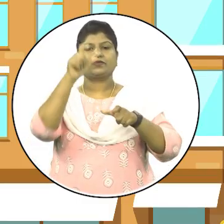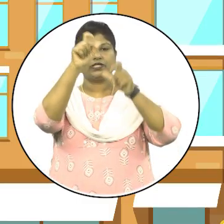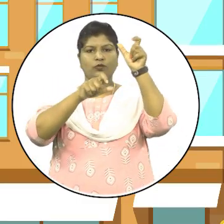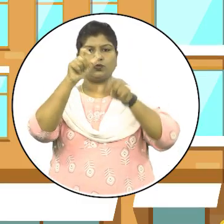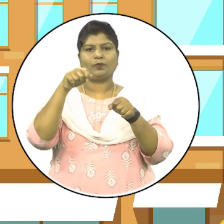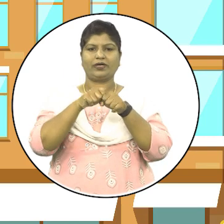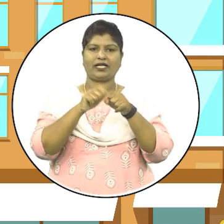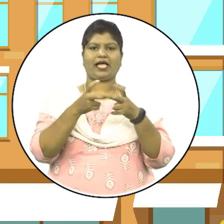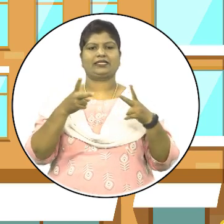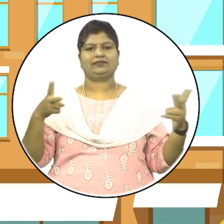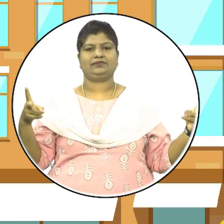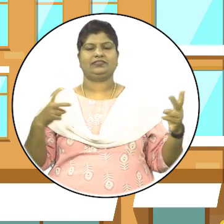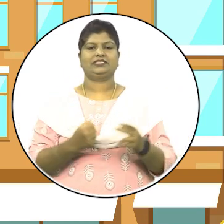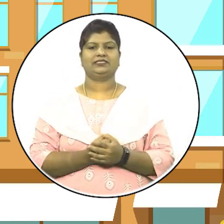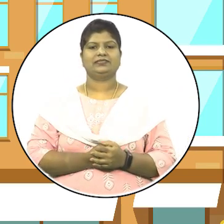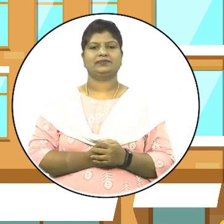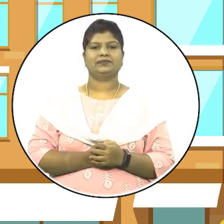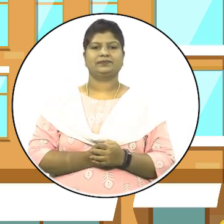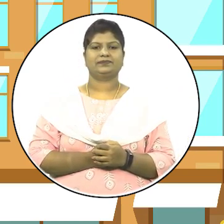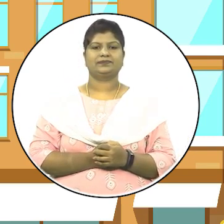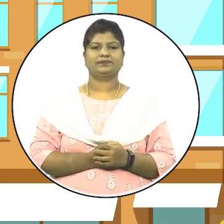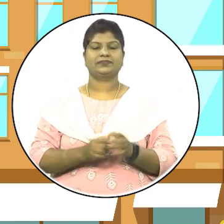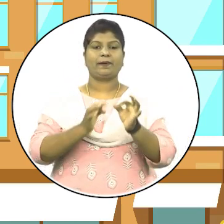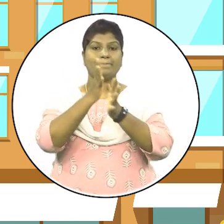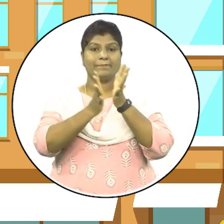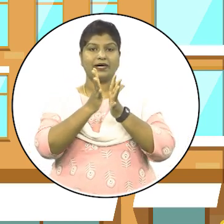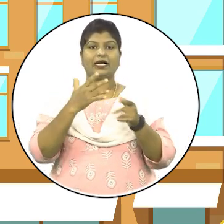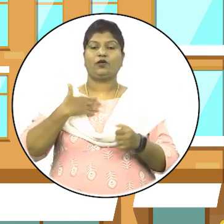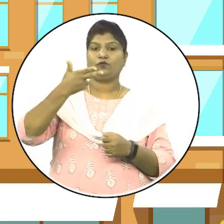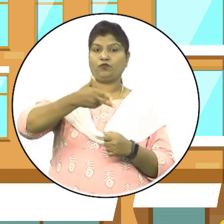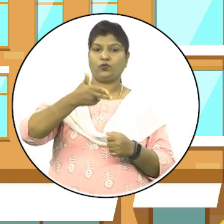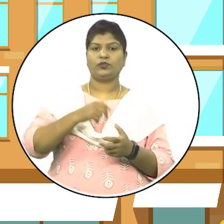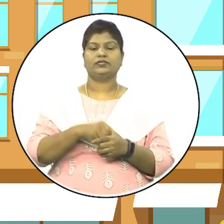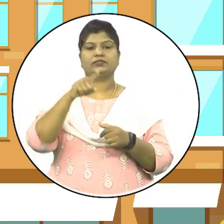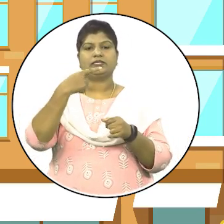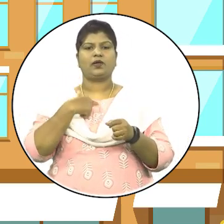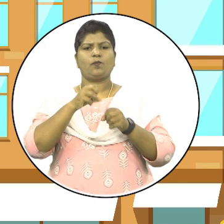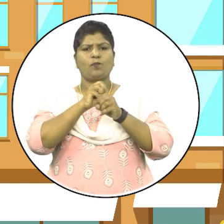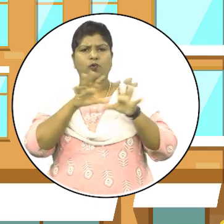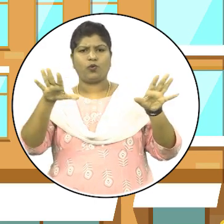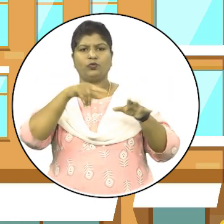मानवीय गतिविधियां। ईंधन जलाने से हवा प्रदूषित होती है,